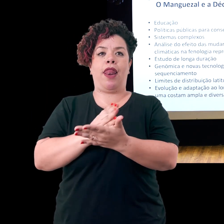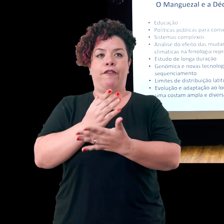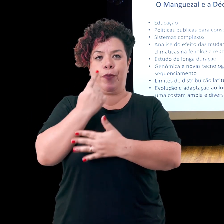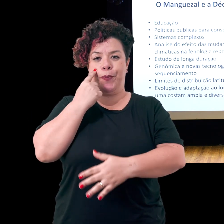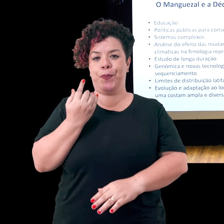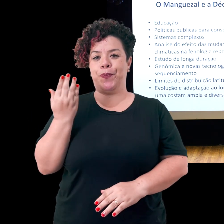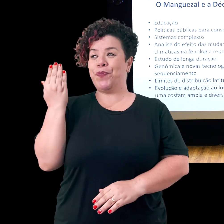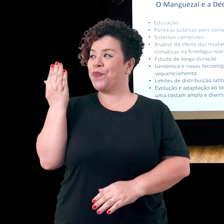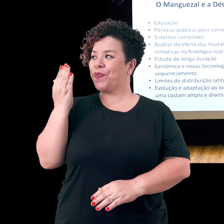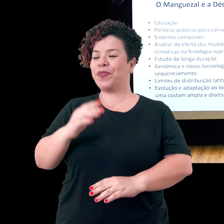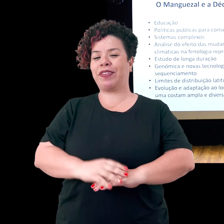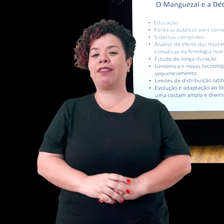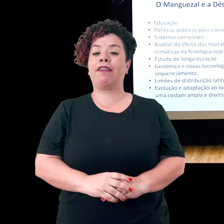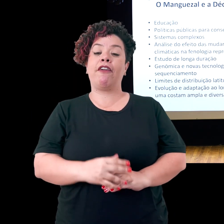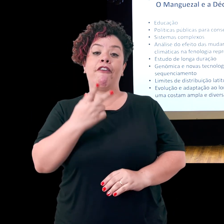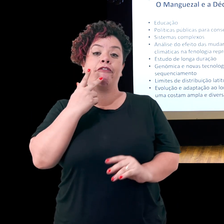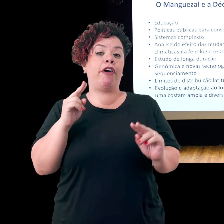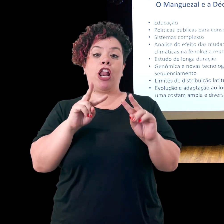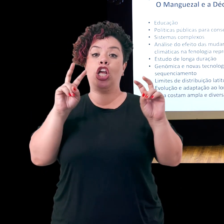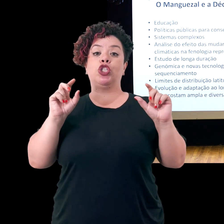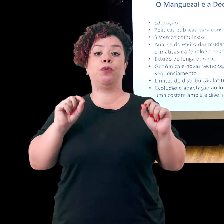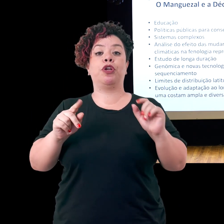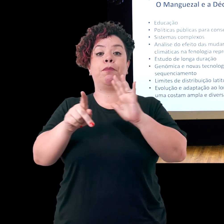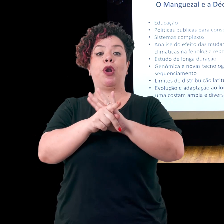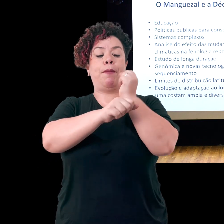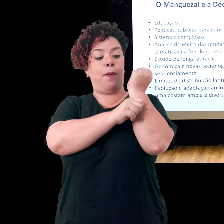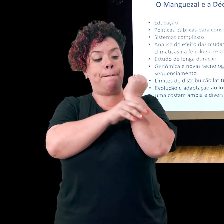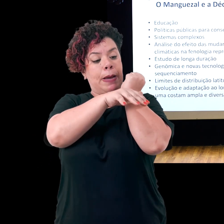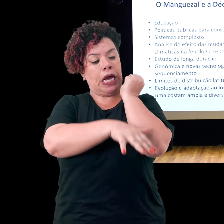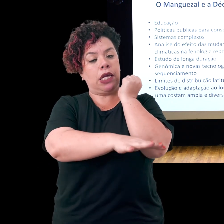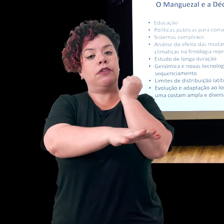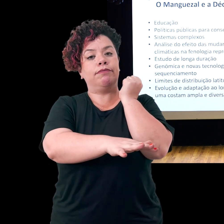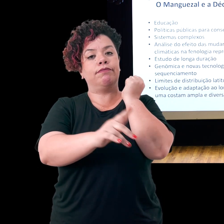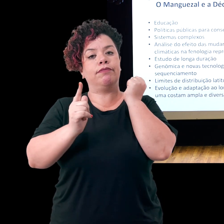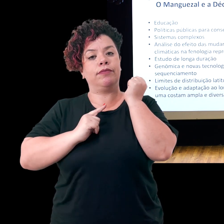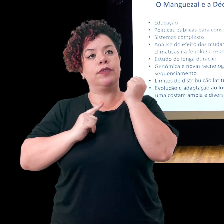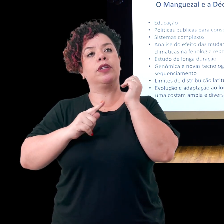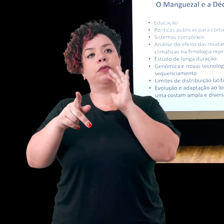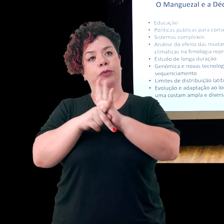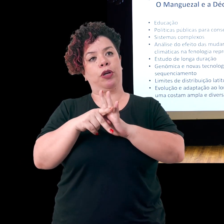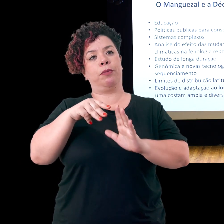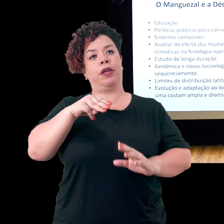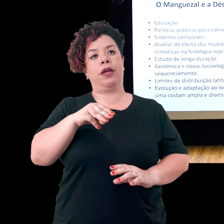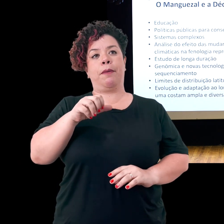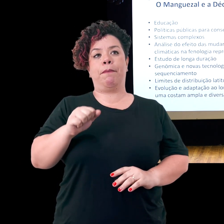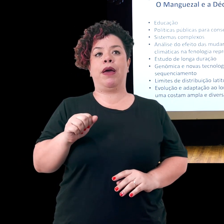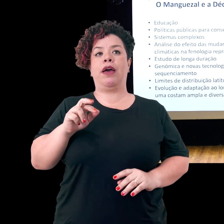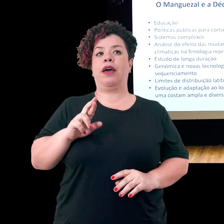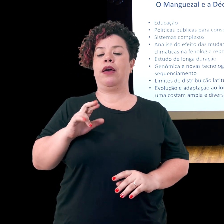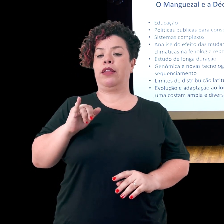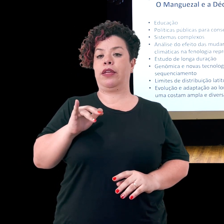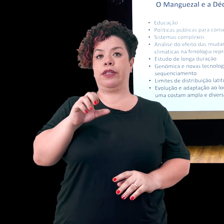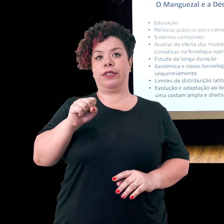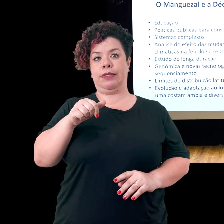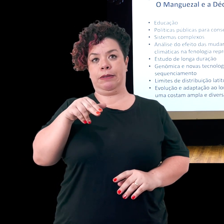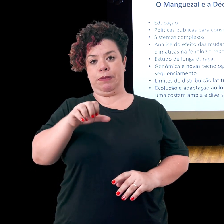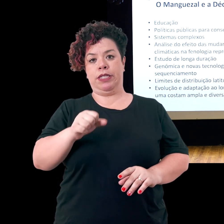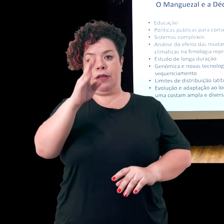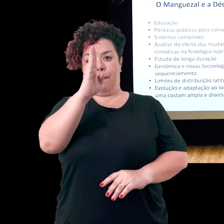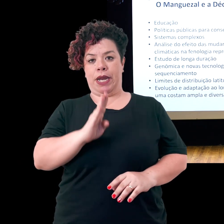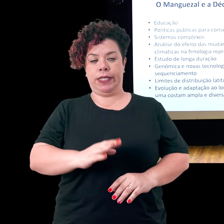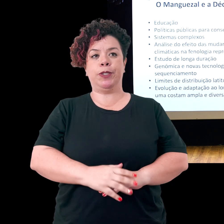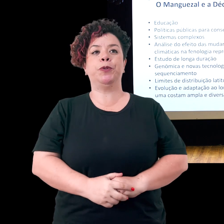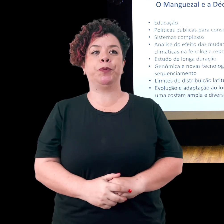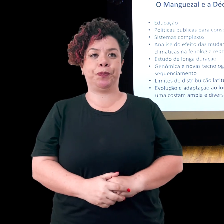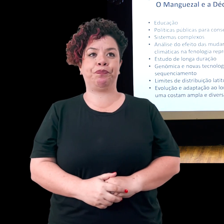livro, que trata os manguezais e marismas do Brasil. Né? A gente